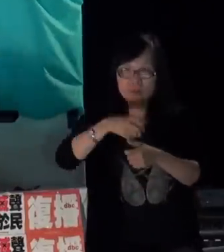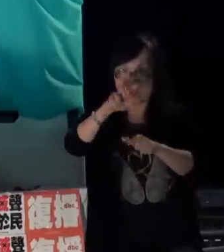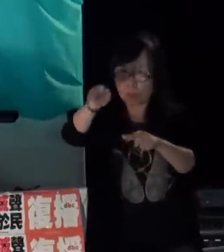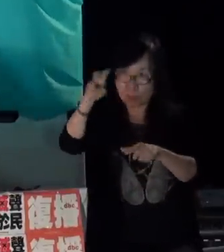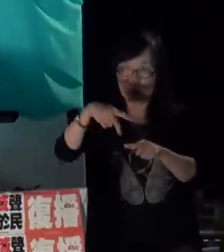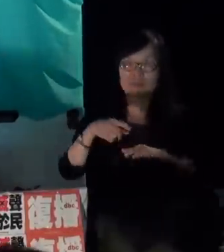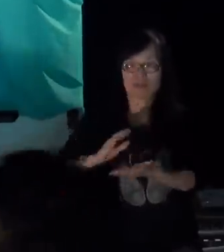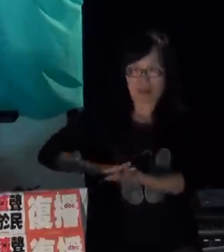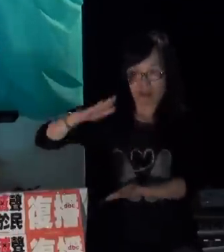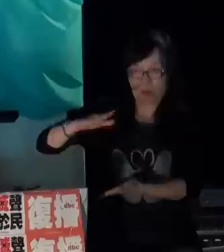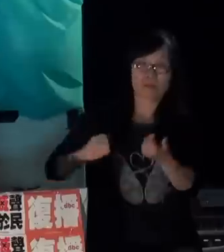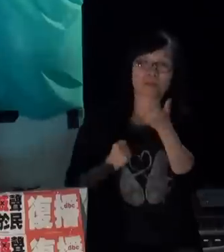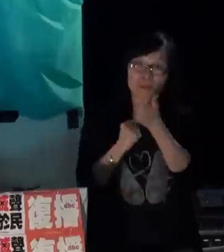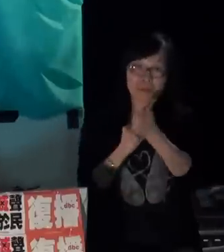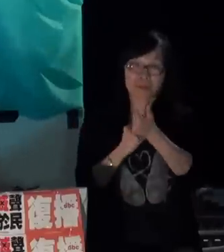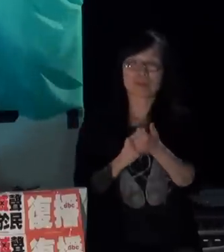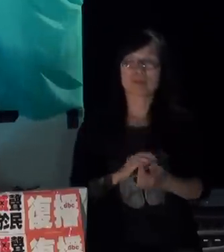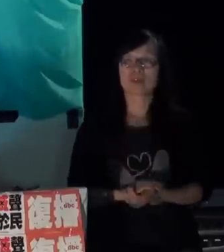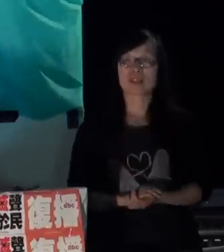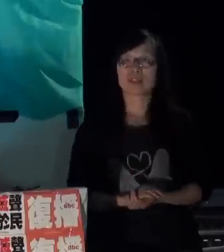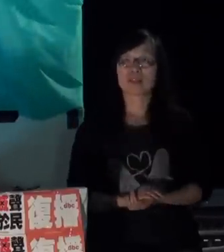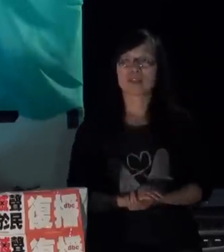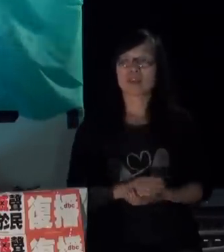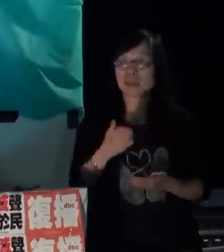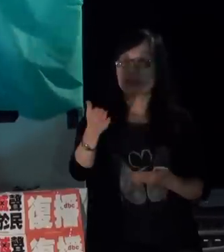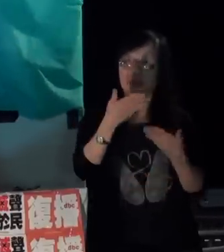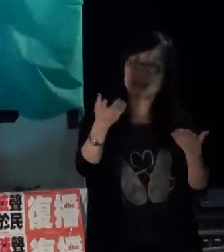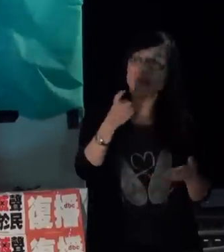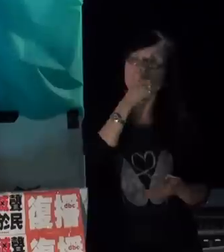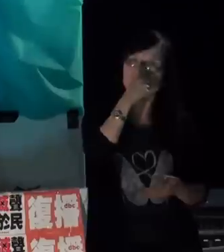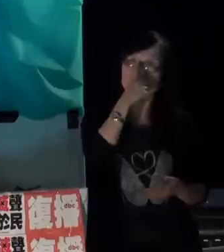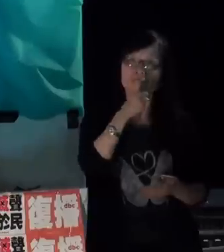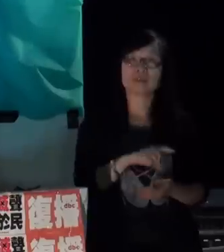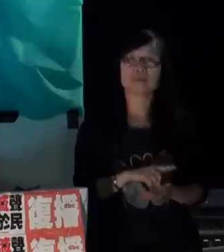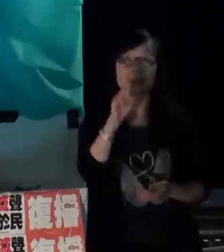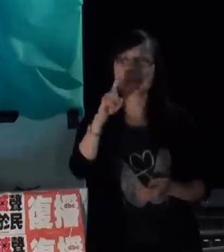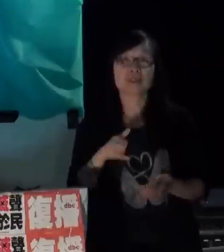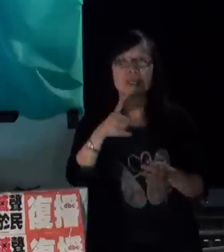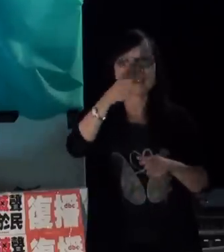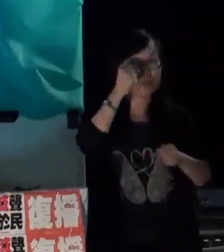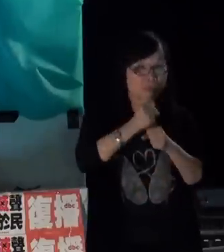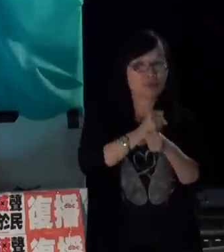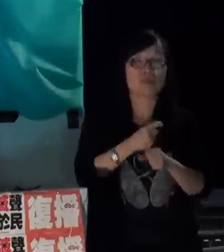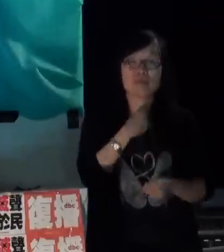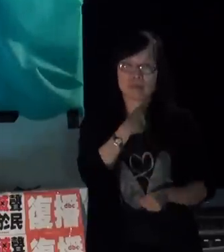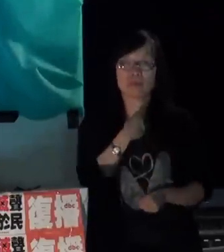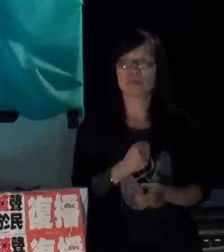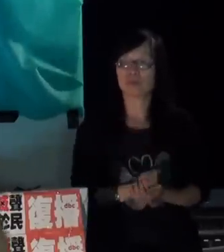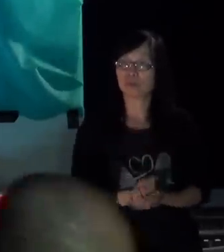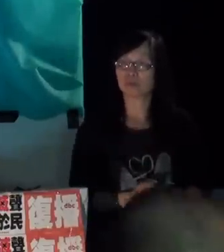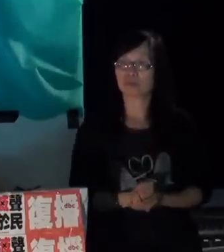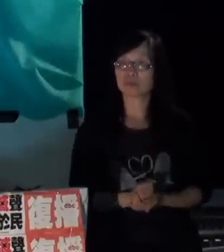的嘛。好了，所以現在你就明白了梁振英為什麼上台就要做事，因為老實